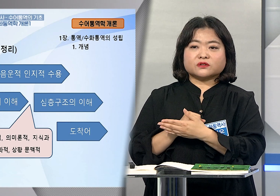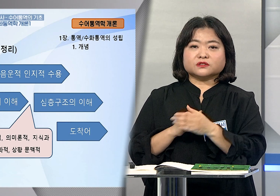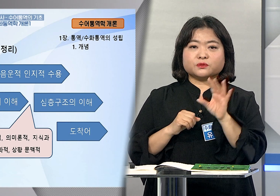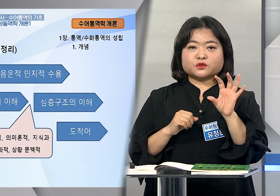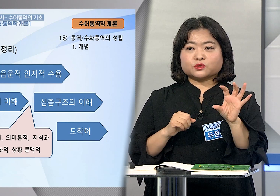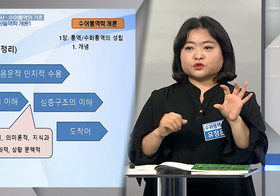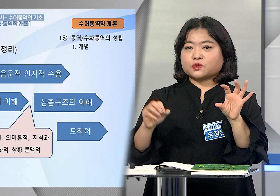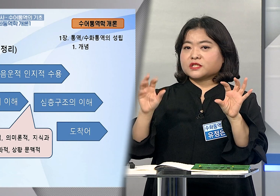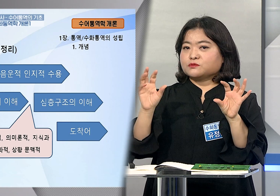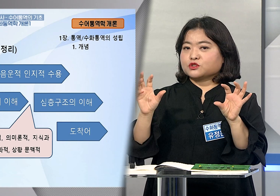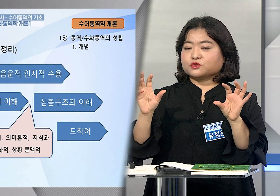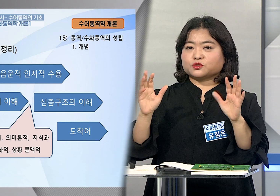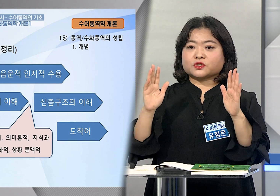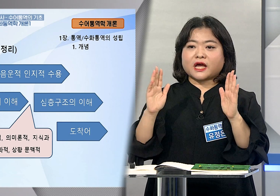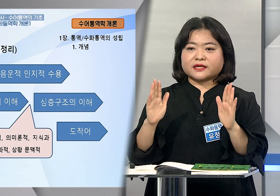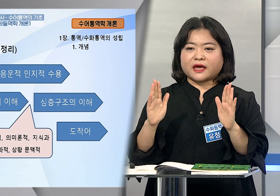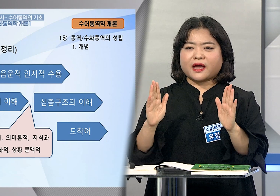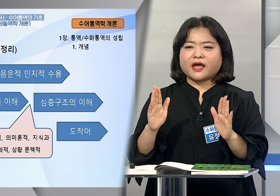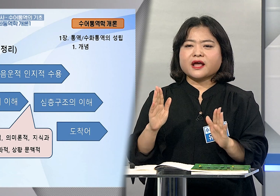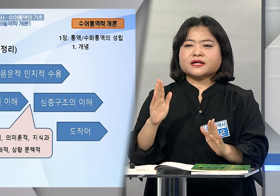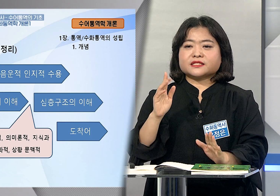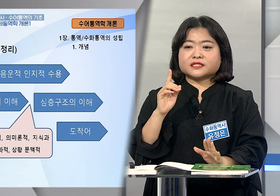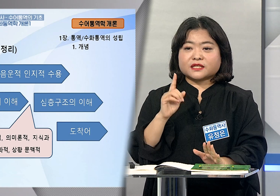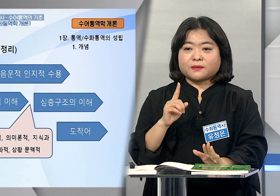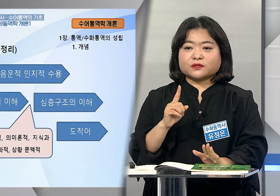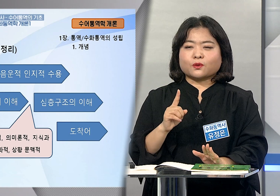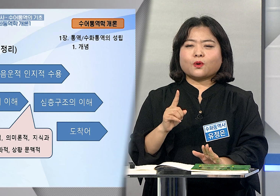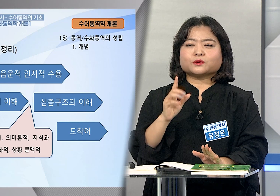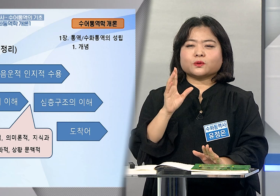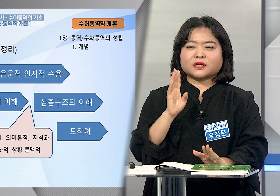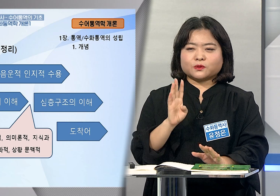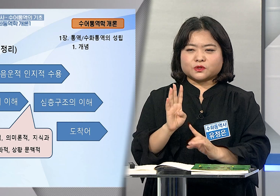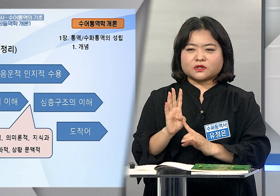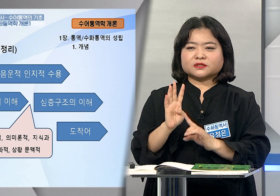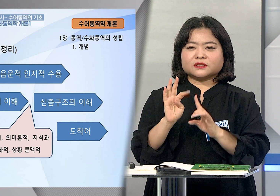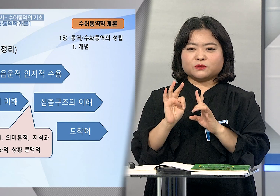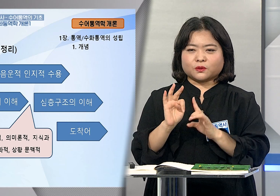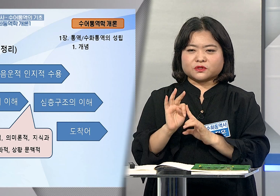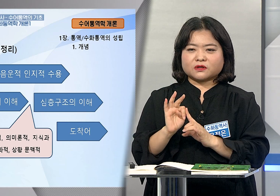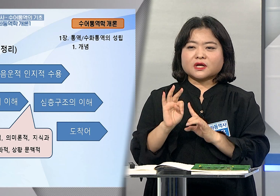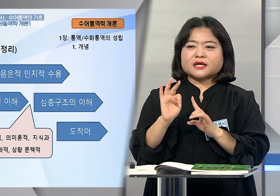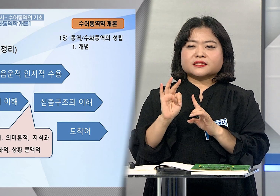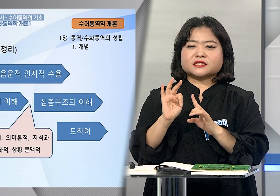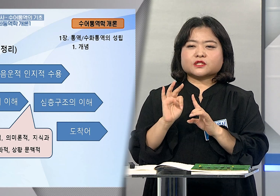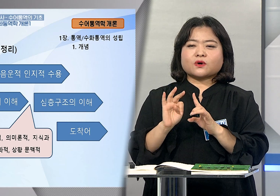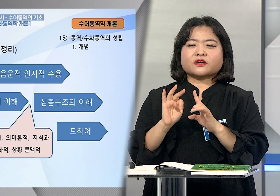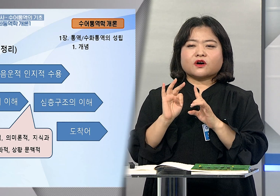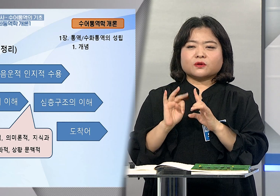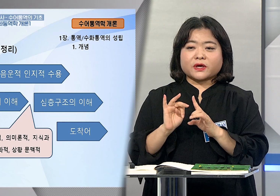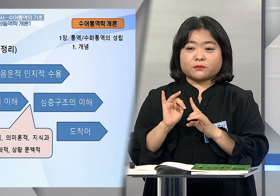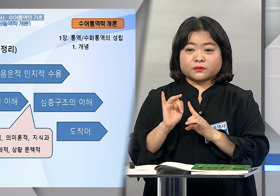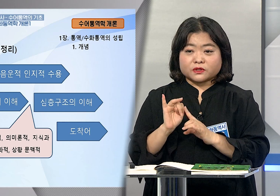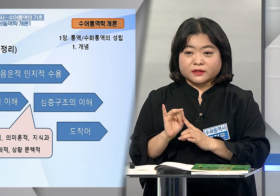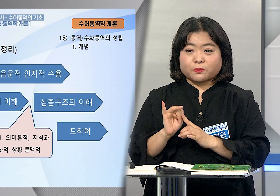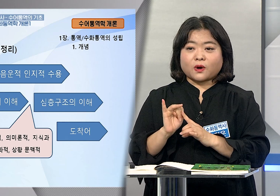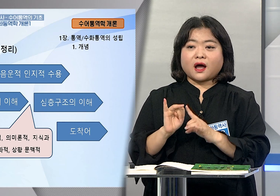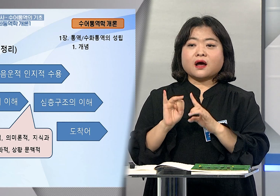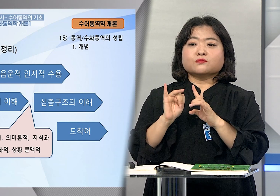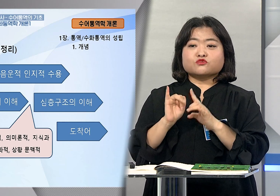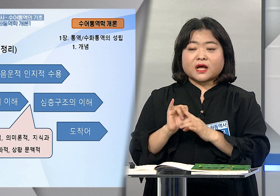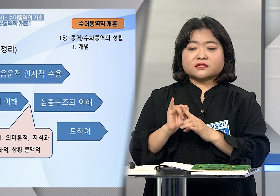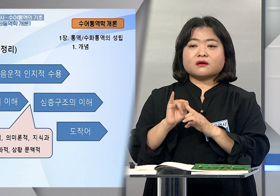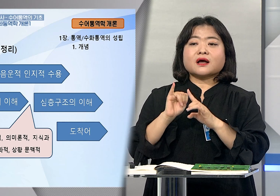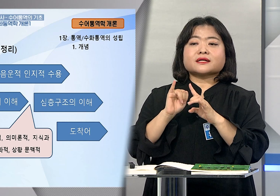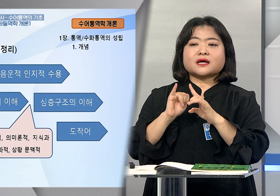이해하기 위해서는 표층구조와 심층구조 사이에 지식 기반으로 통사론적, 의미론적, 지식과 경험의